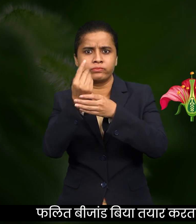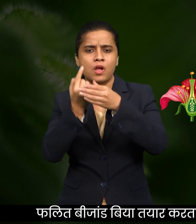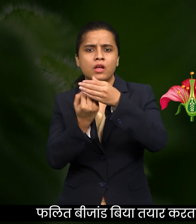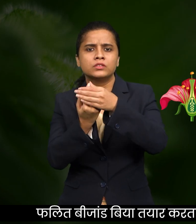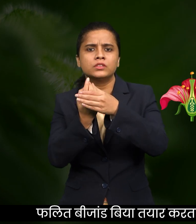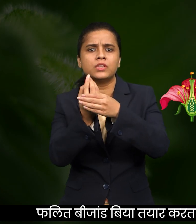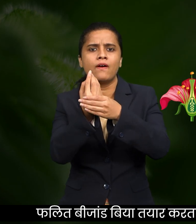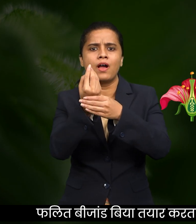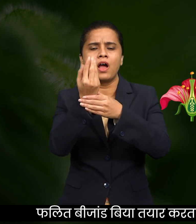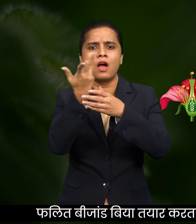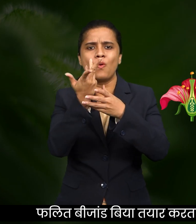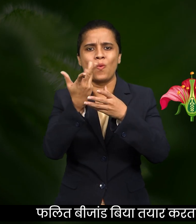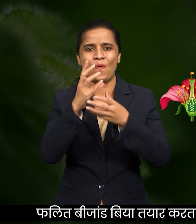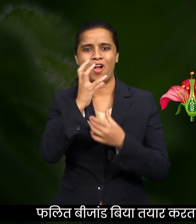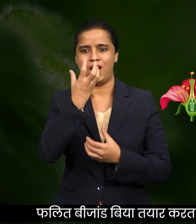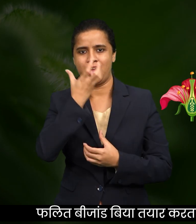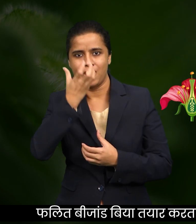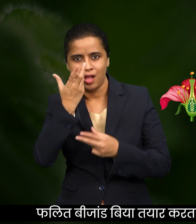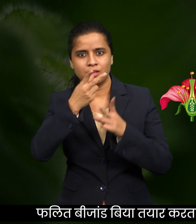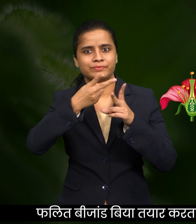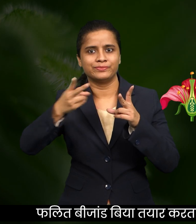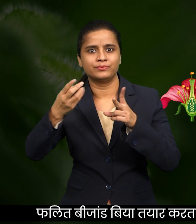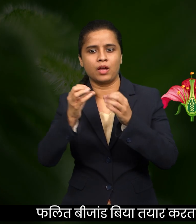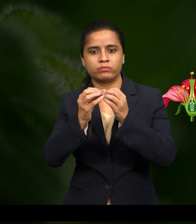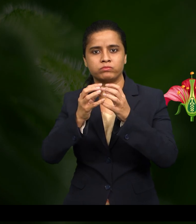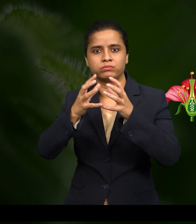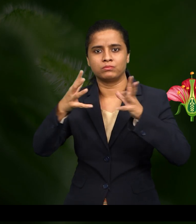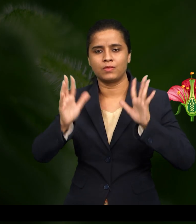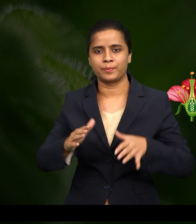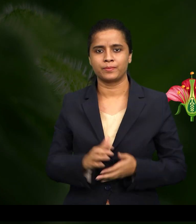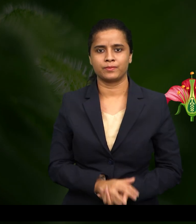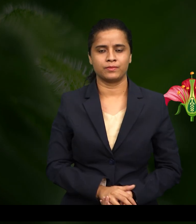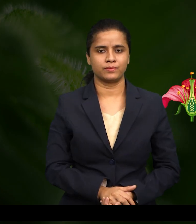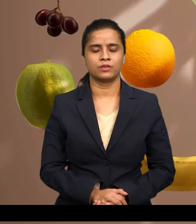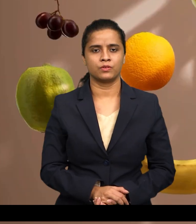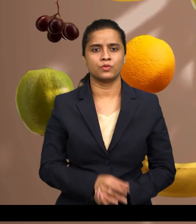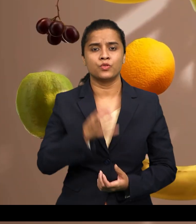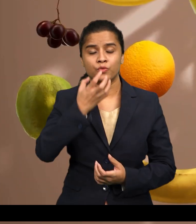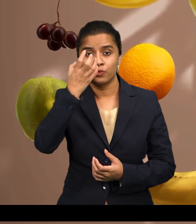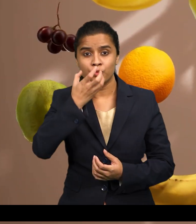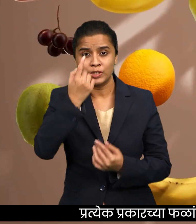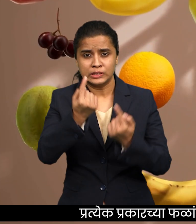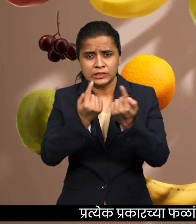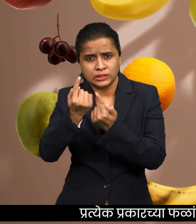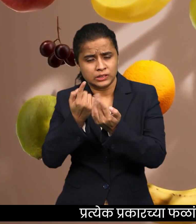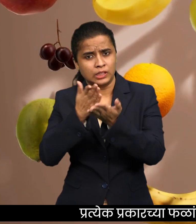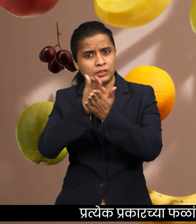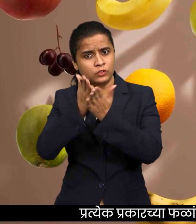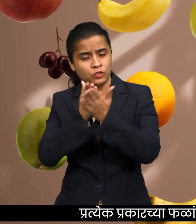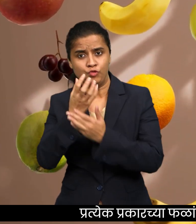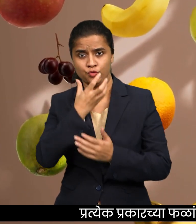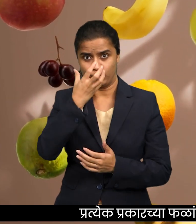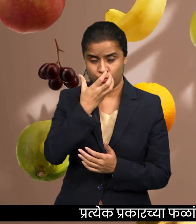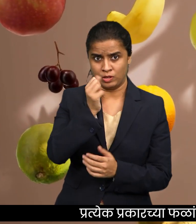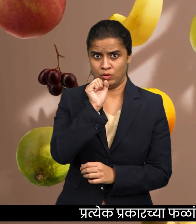फळ प्रत्येक प्रकारच्या